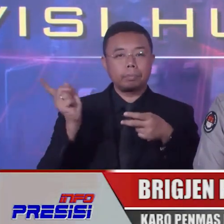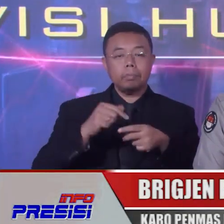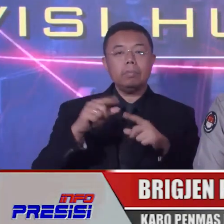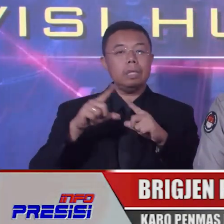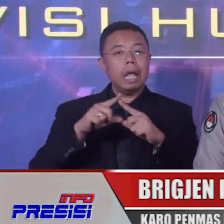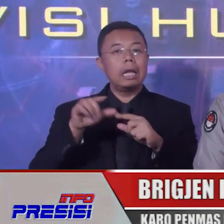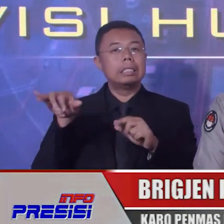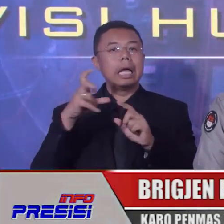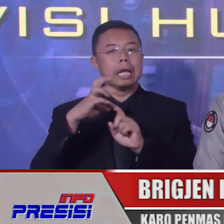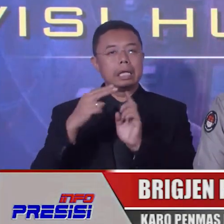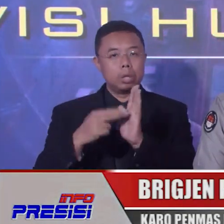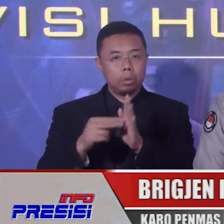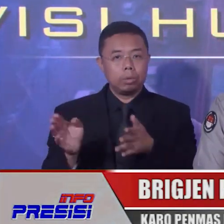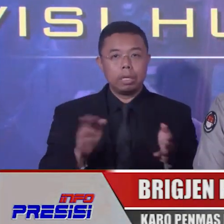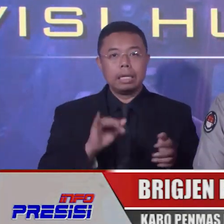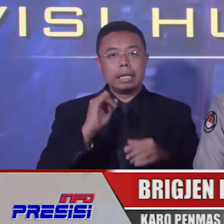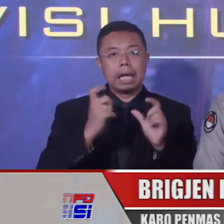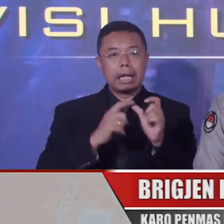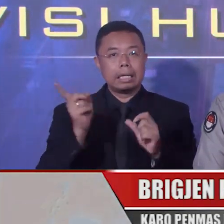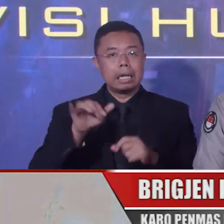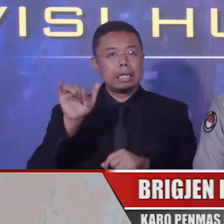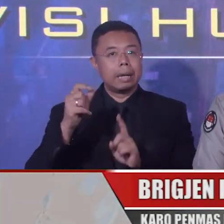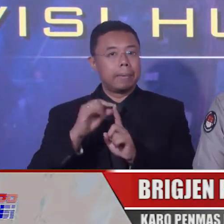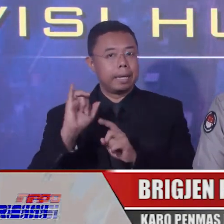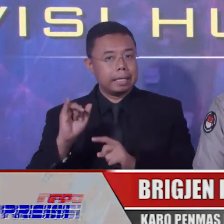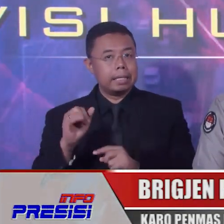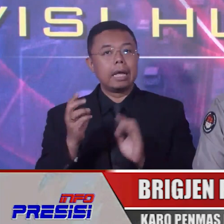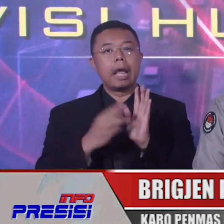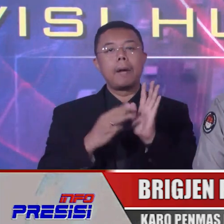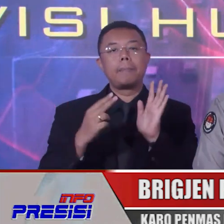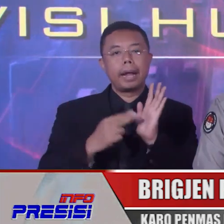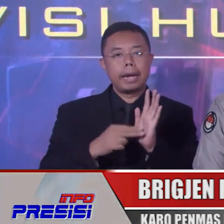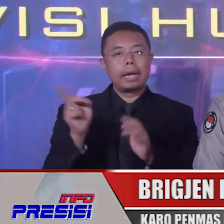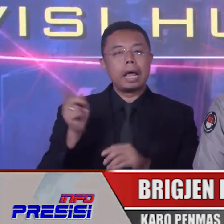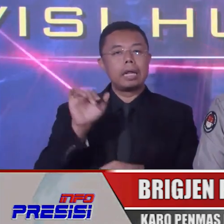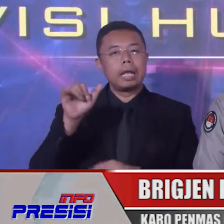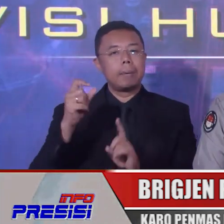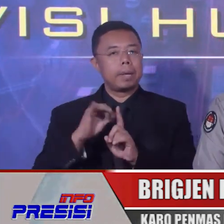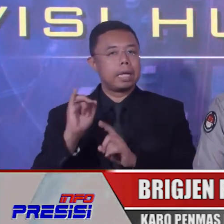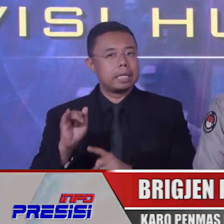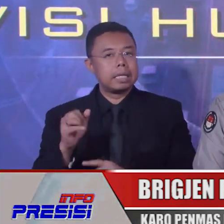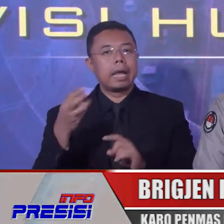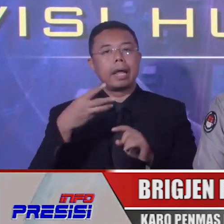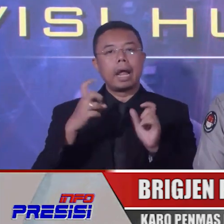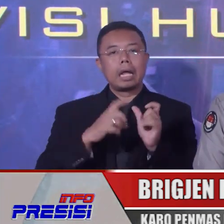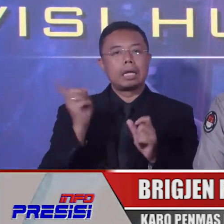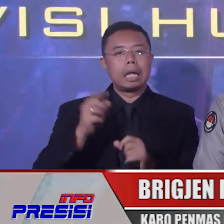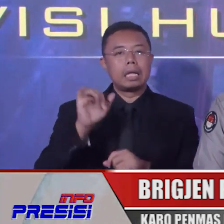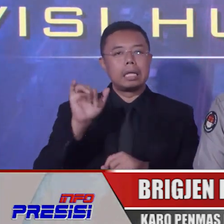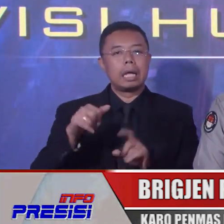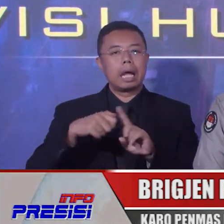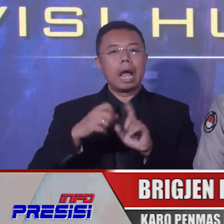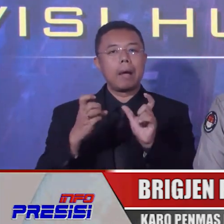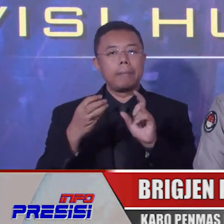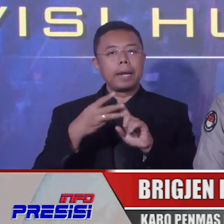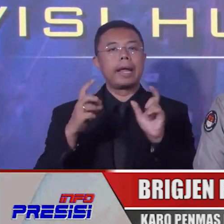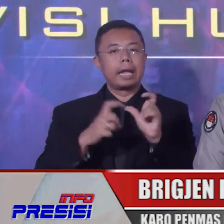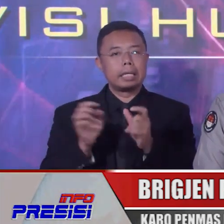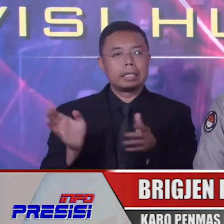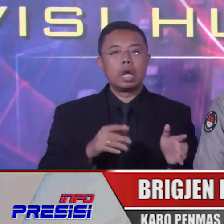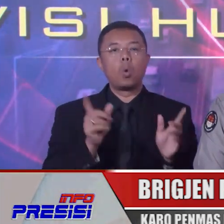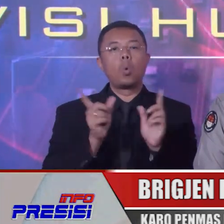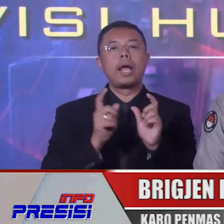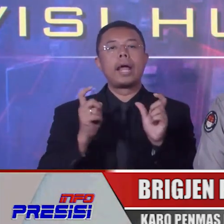Al Zaytun saudara is dari YPI saudara MN dari YPI saudara es dari ykbs